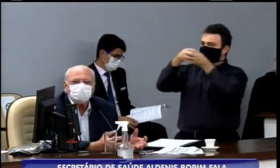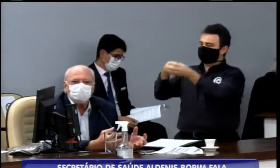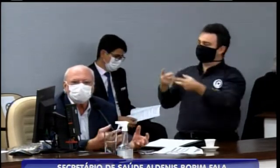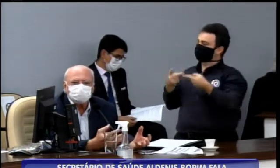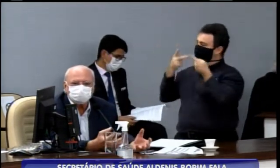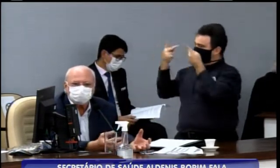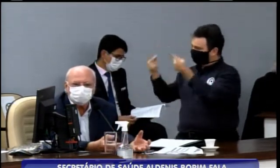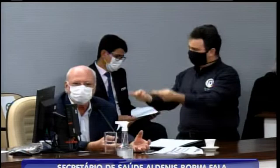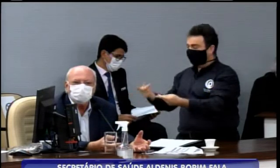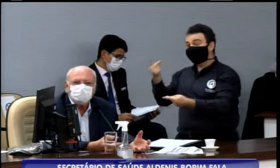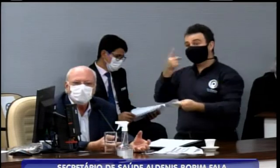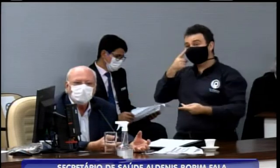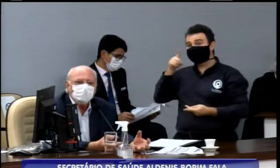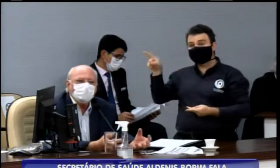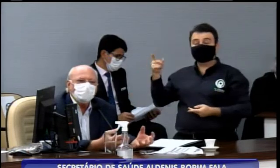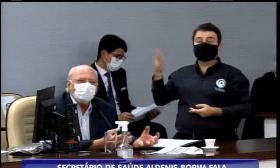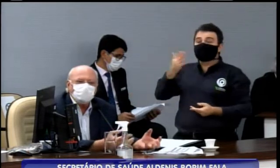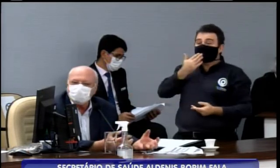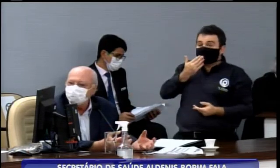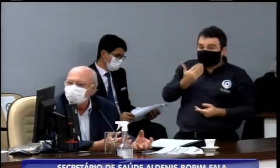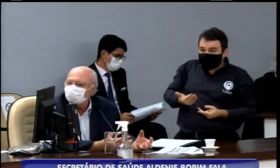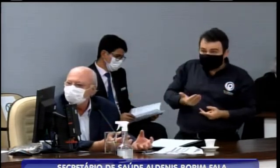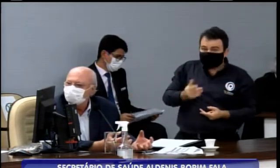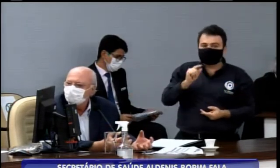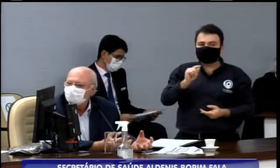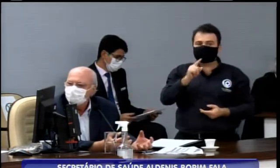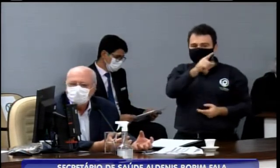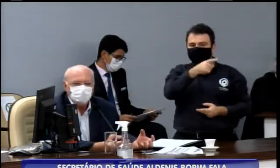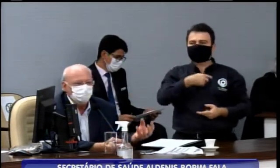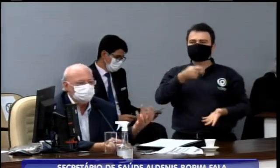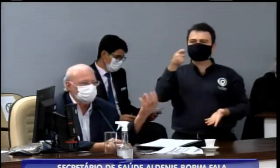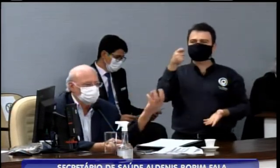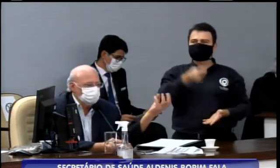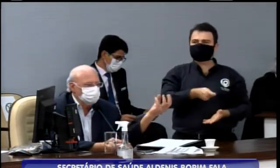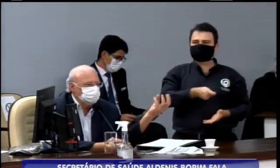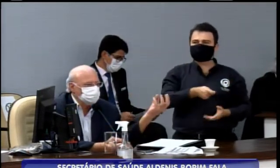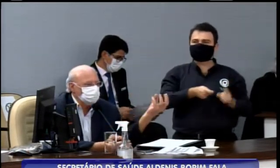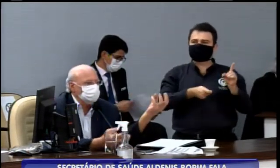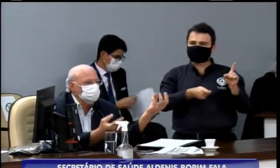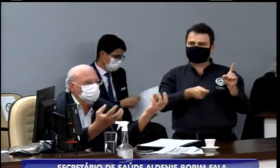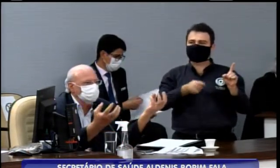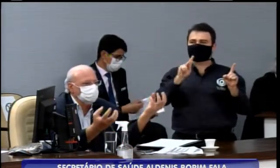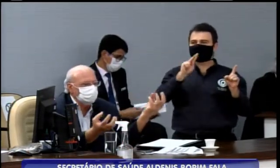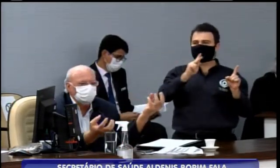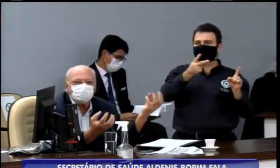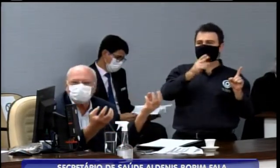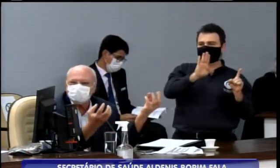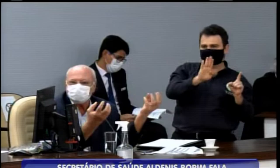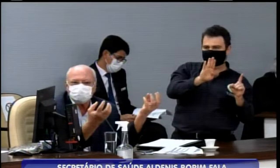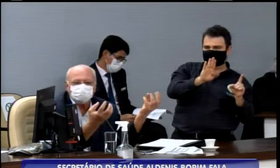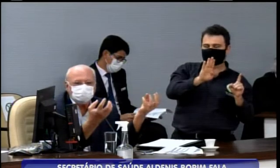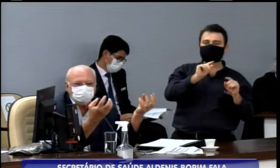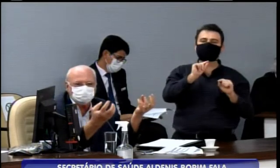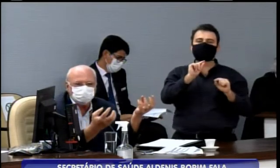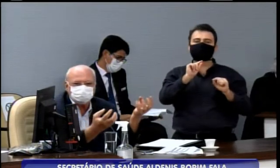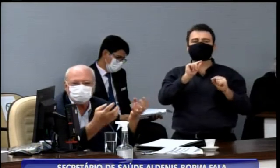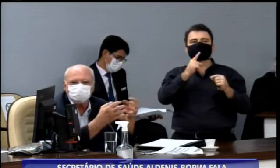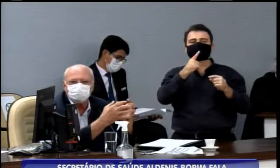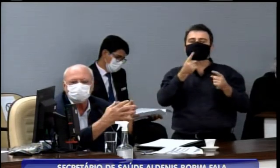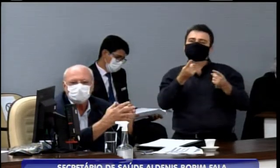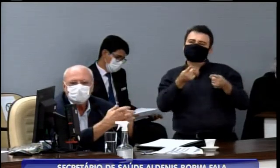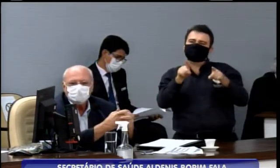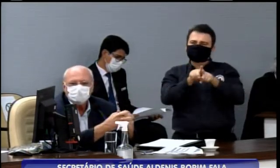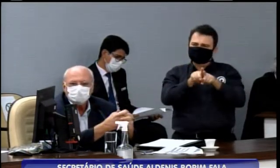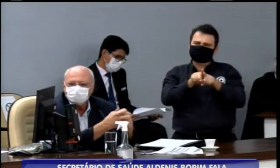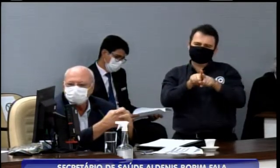uma dupla gestão com o HB. Gestão do Estado e uma parte